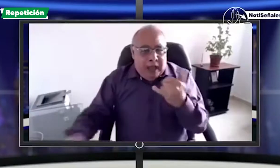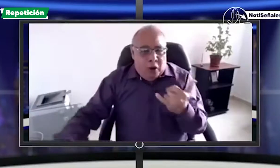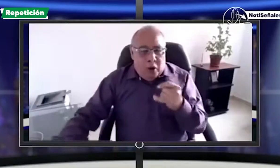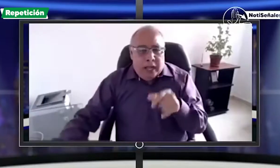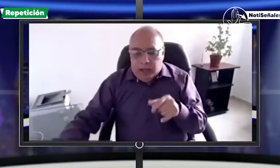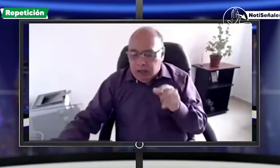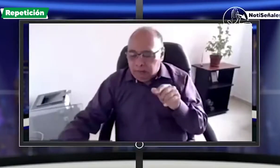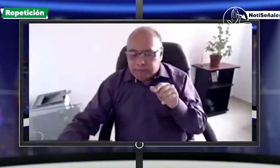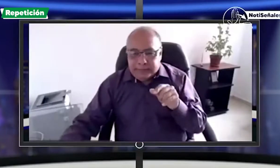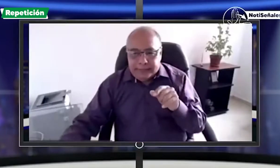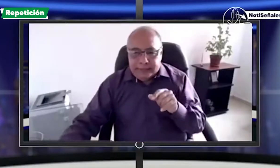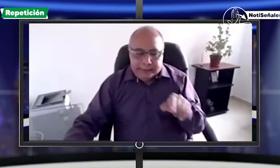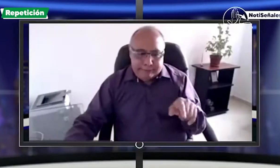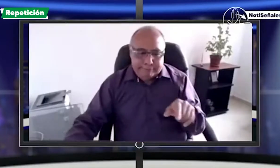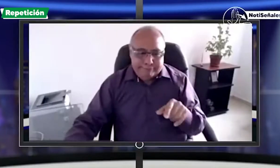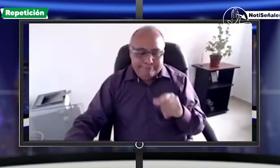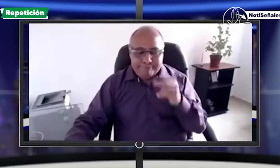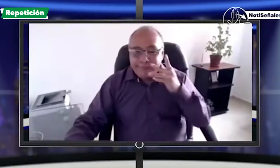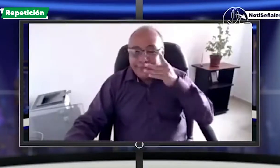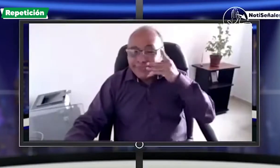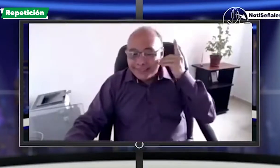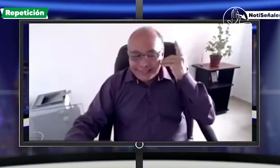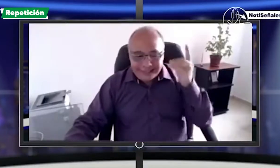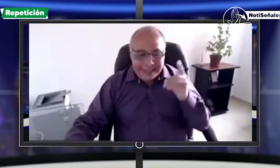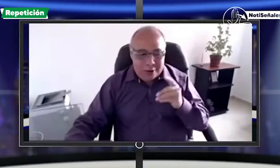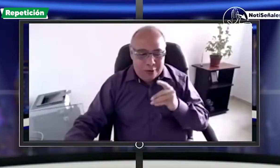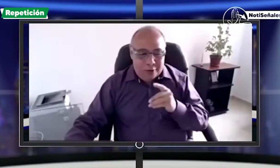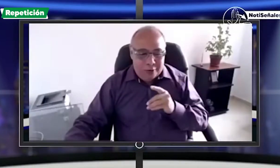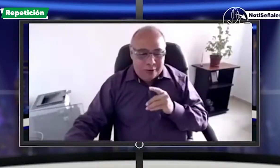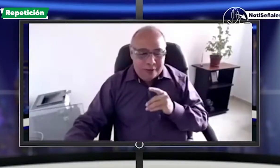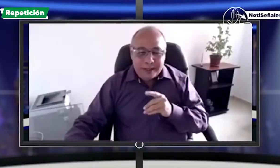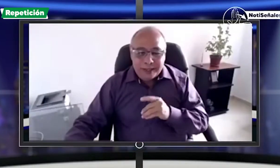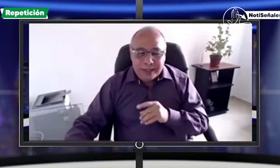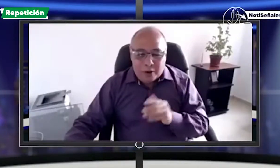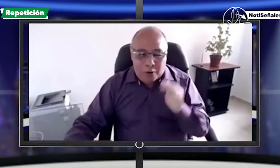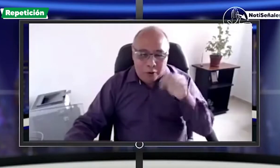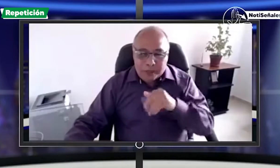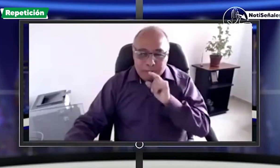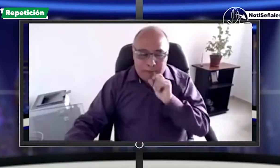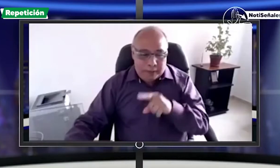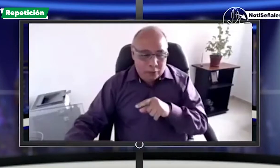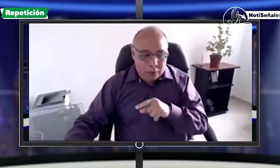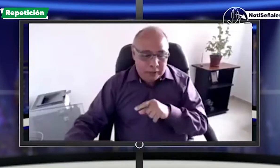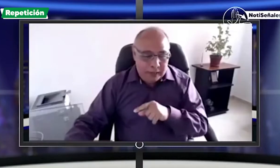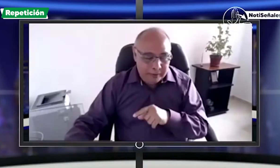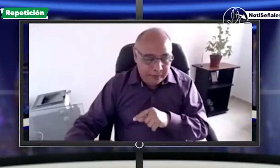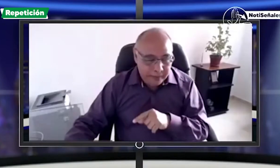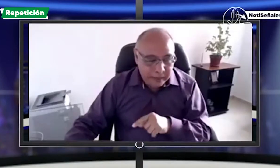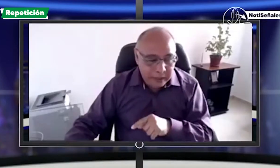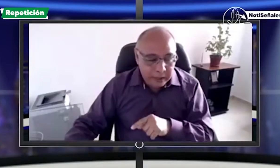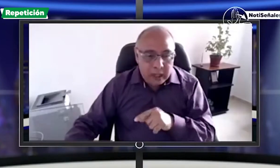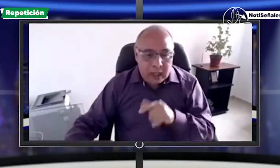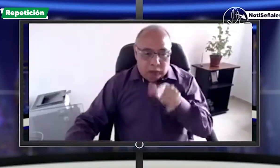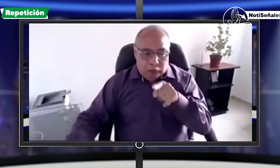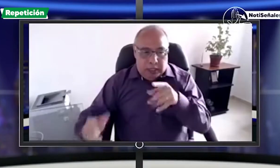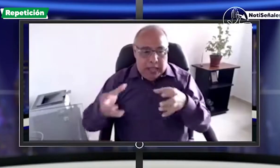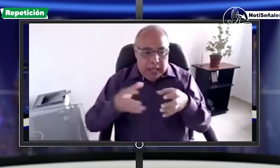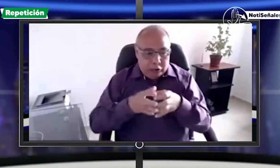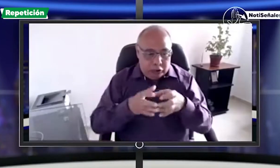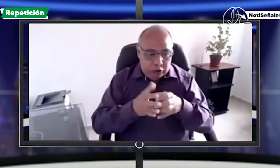de situaciones sucedan esto me da a su vez entonces el paso para volverle a